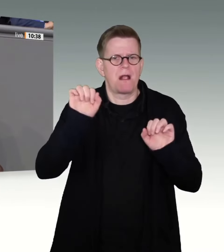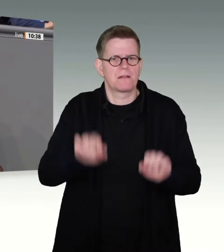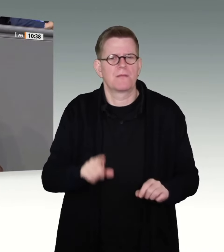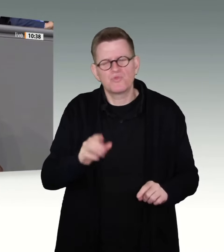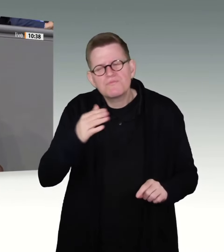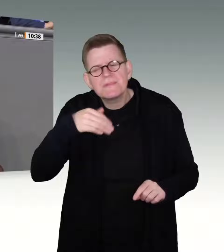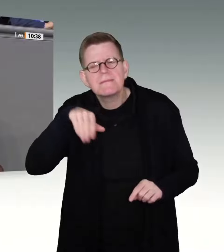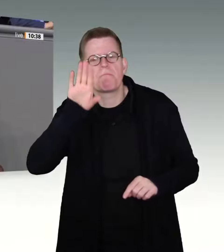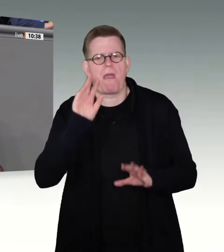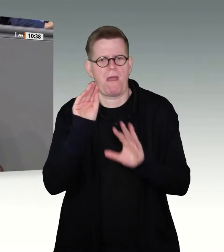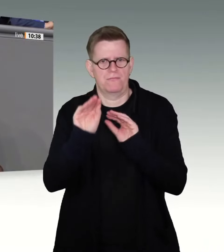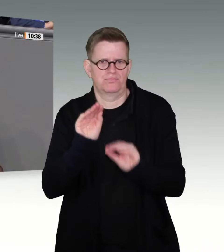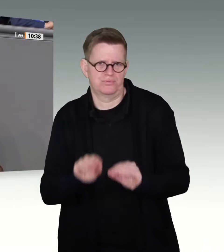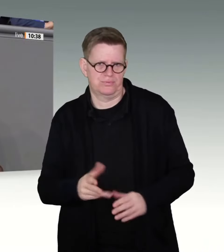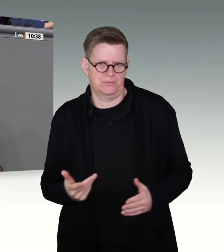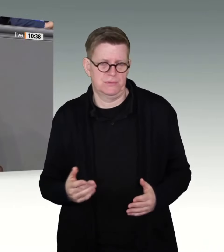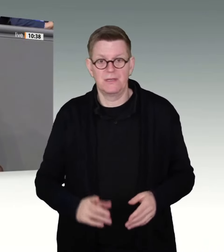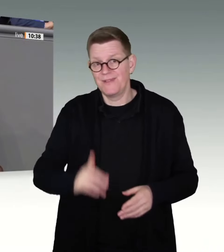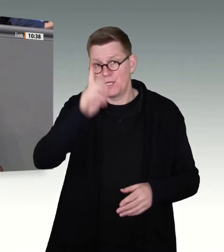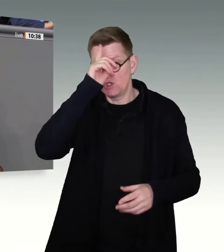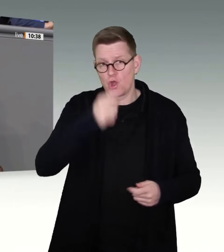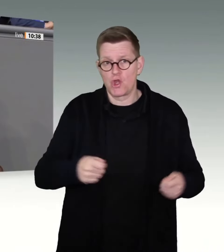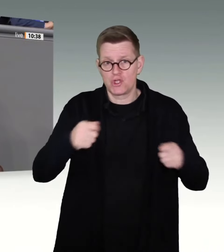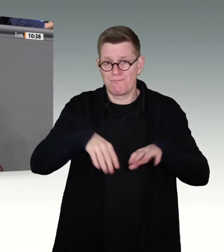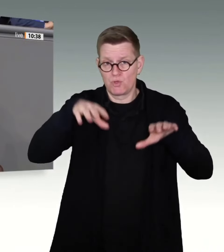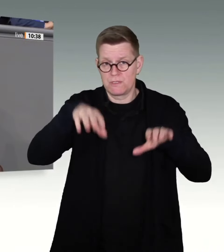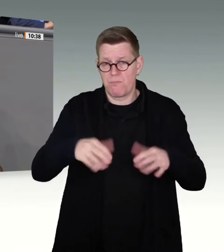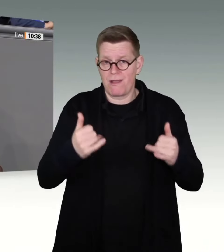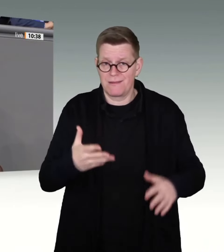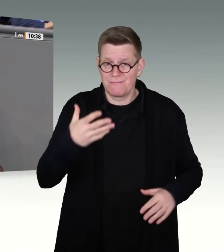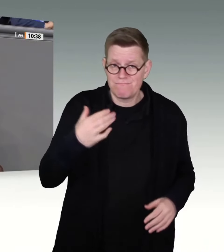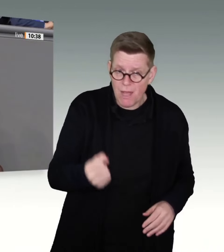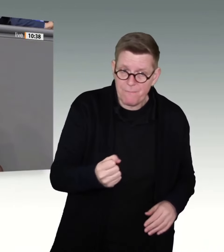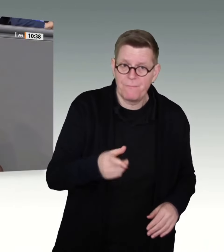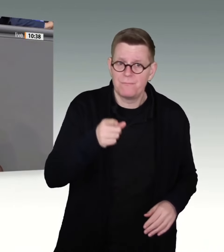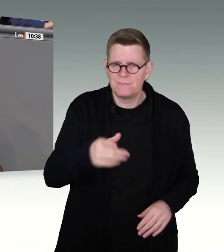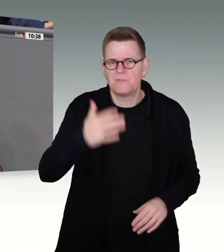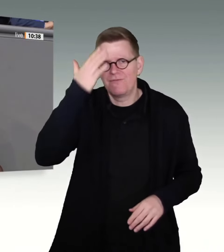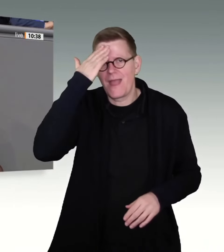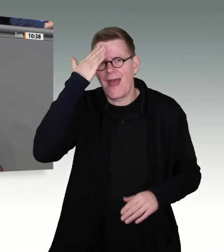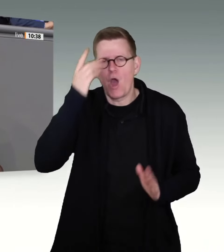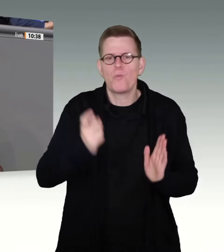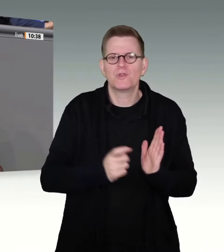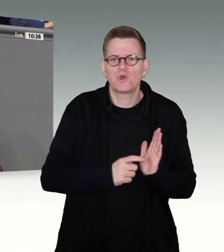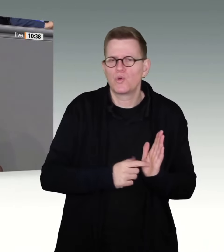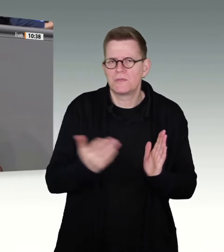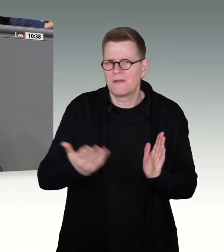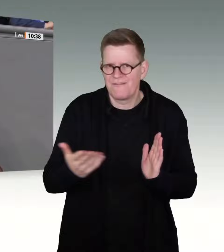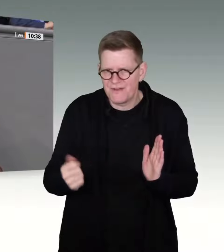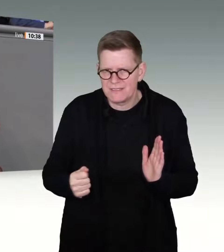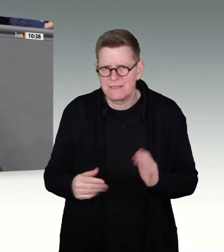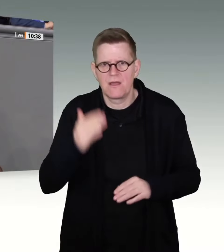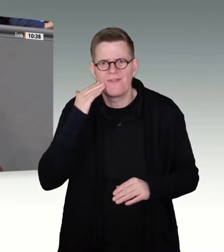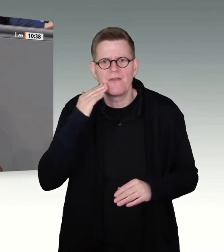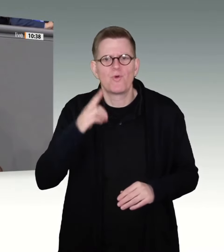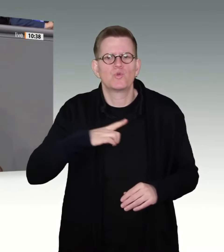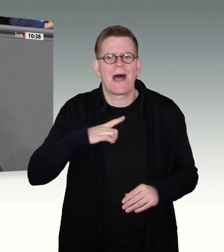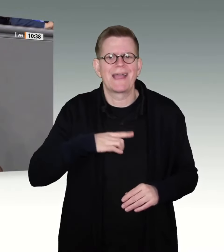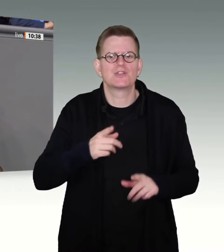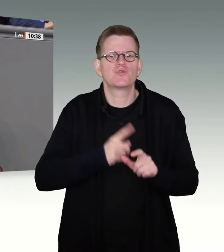tun. Die Deutsche Bundesbank hat festgestellt, die Hauptgründe für die extrem niedrige Wohnungseigentumsquote in